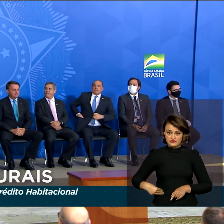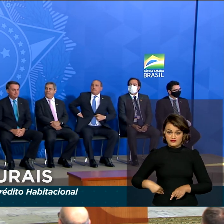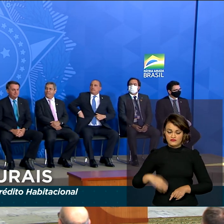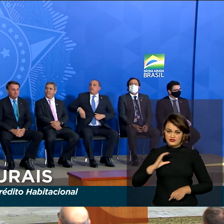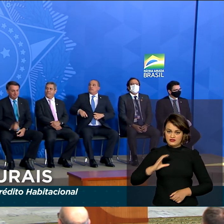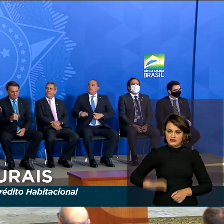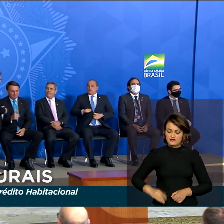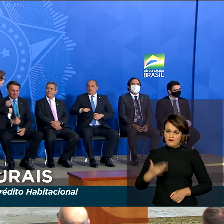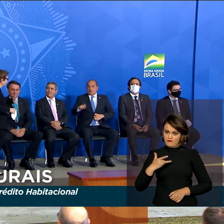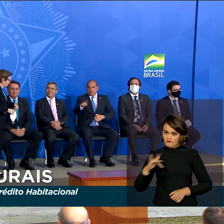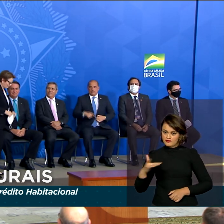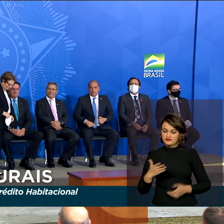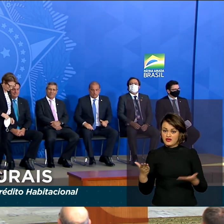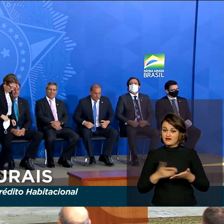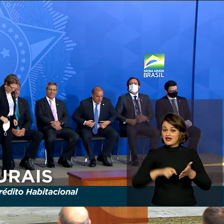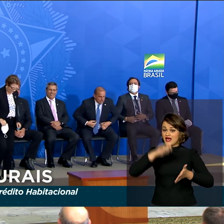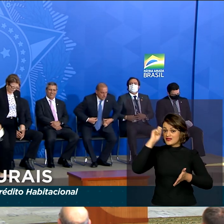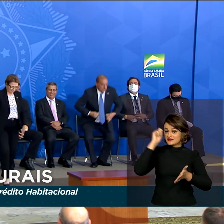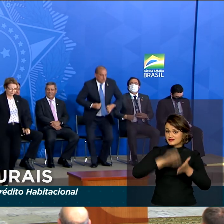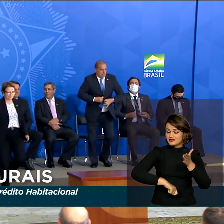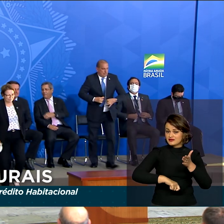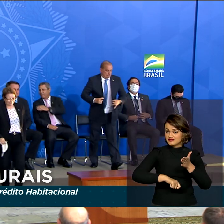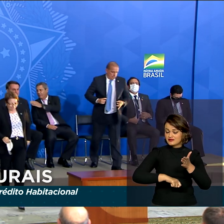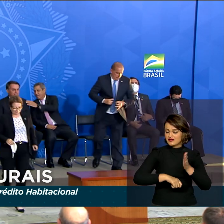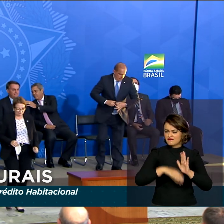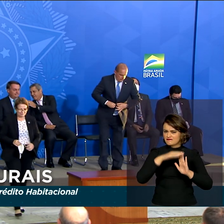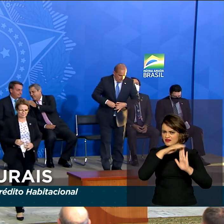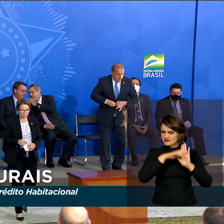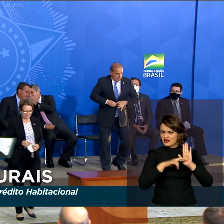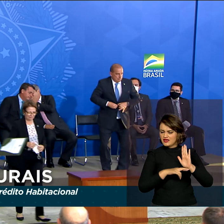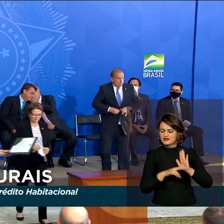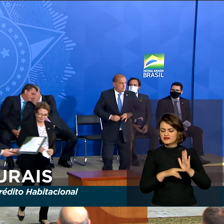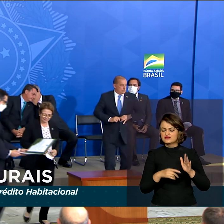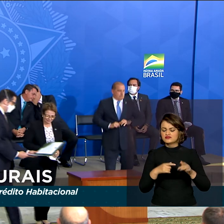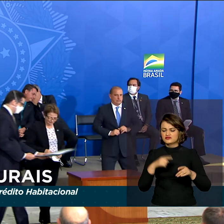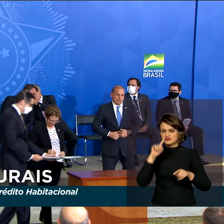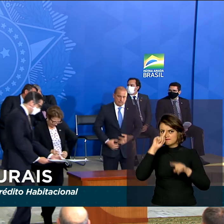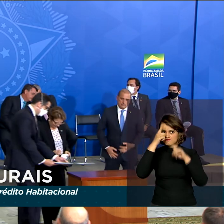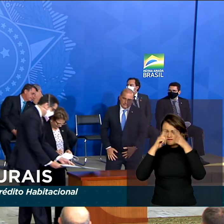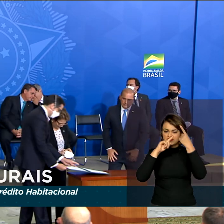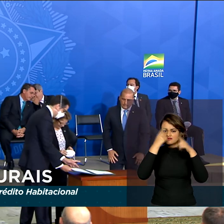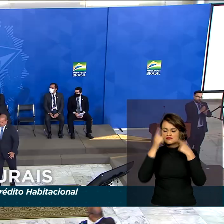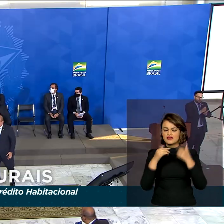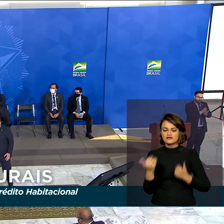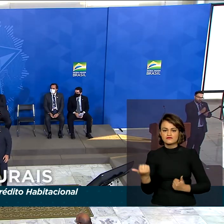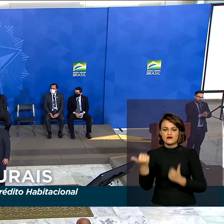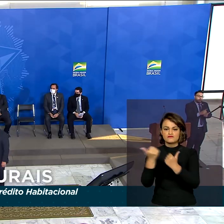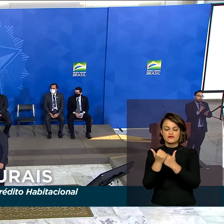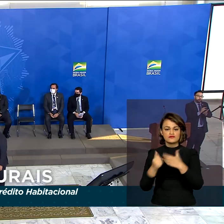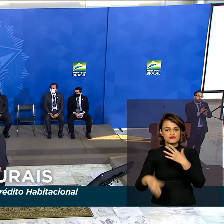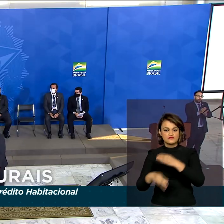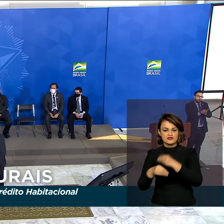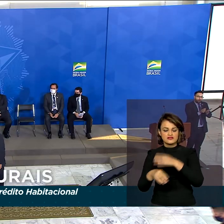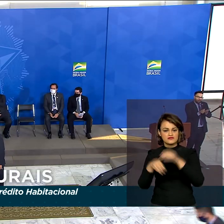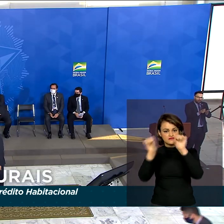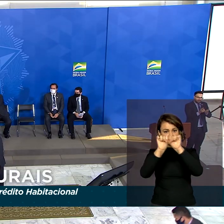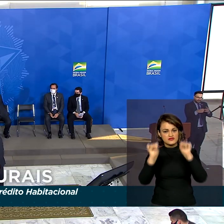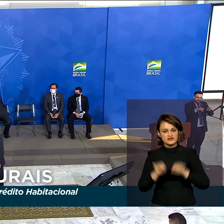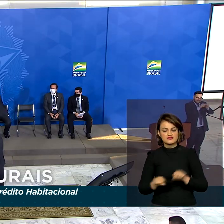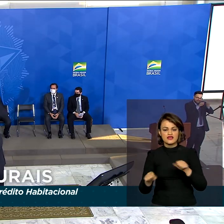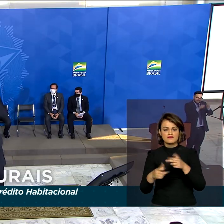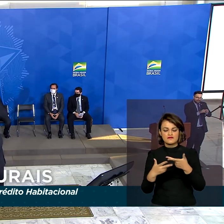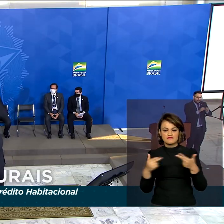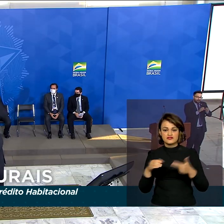Cidadania, Onyx Lorenzoni, assinam protocolo de intenções para a cooperação na implantação de sistemas